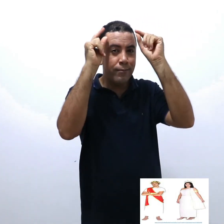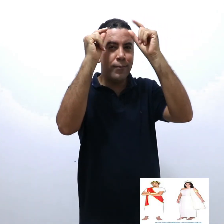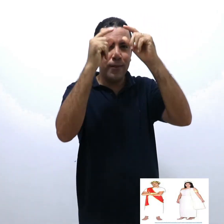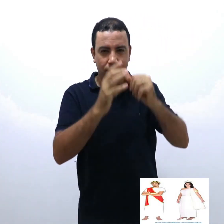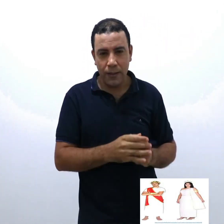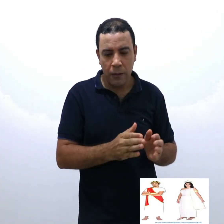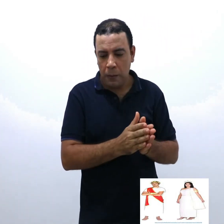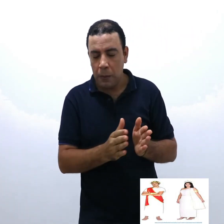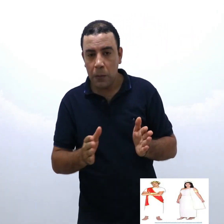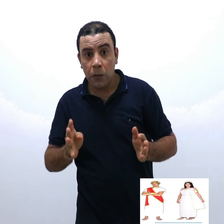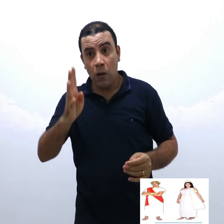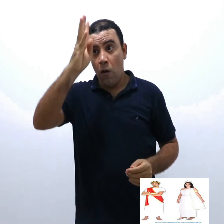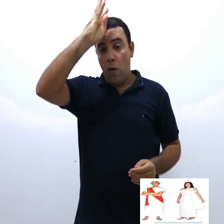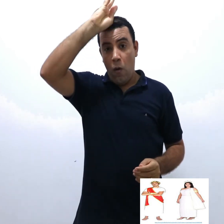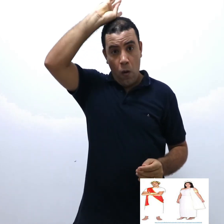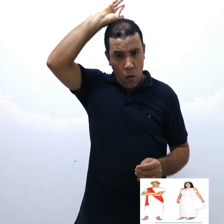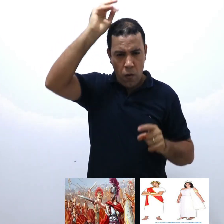gregos, avançando até o Império Romano,